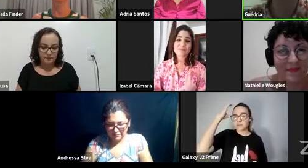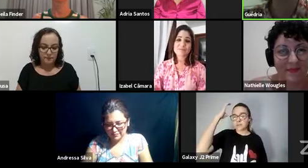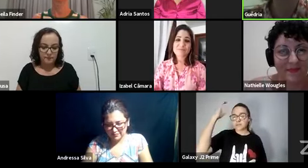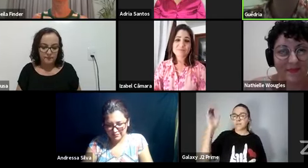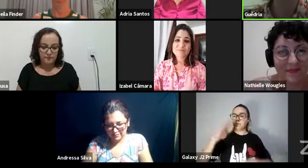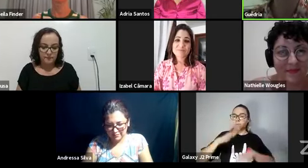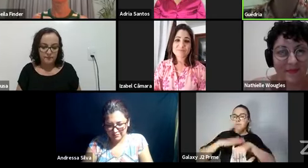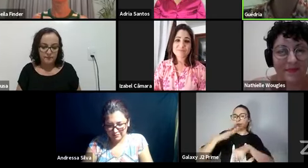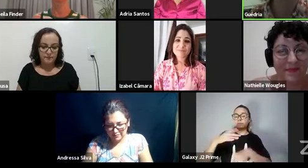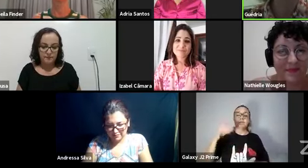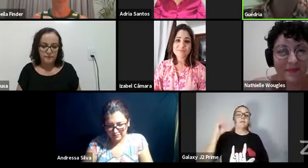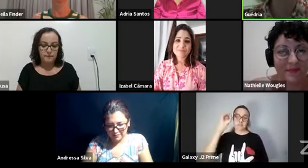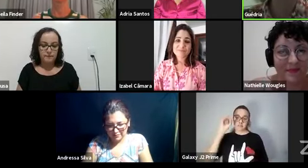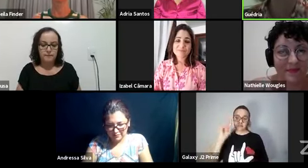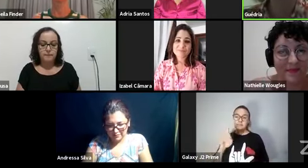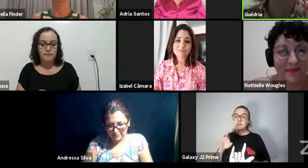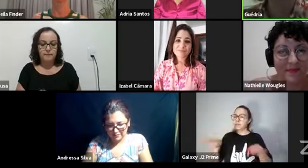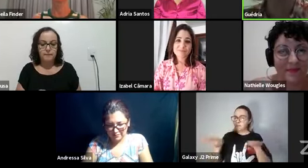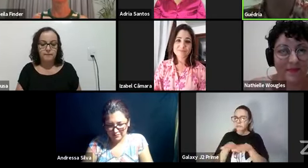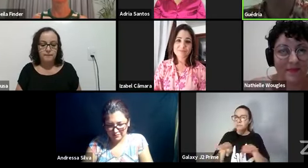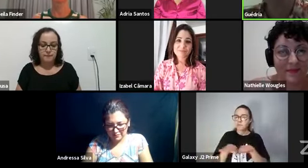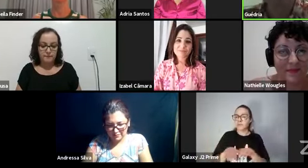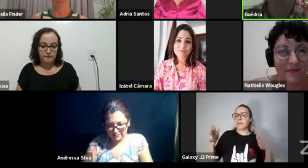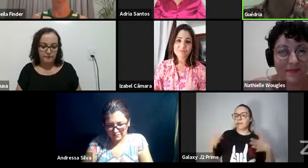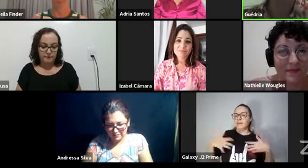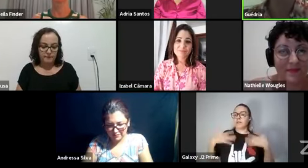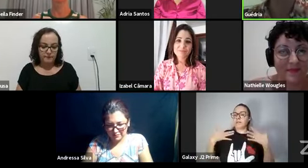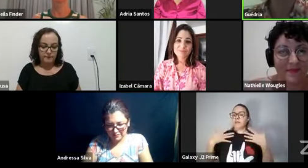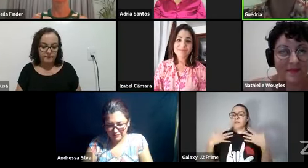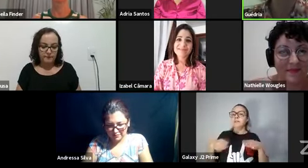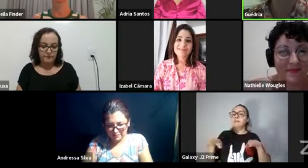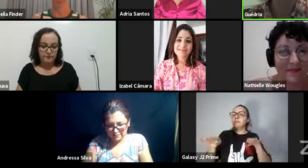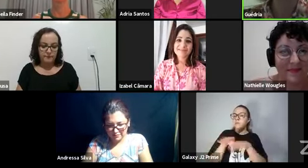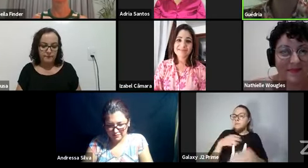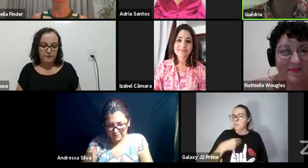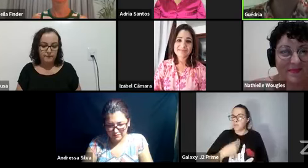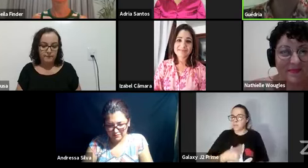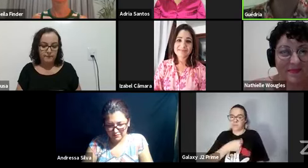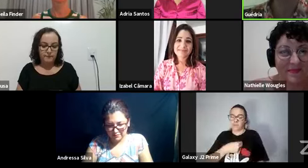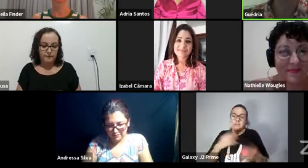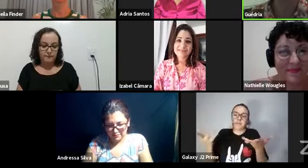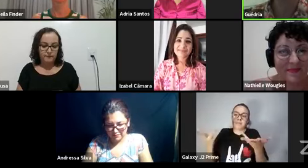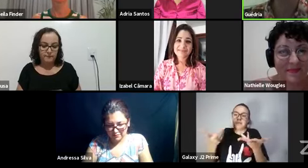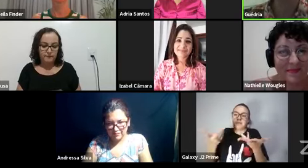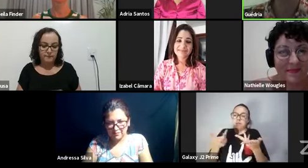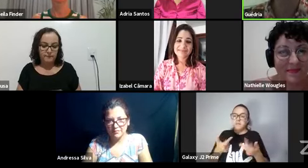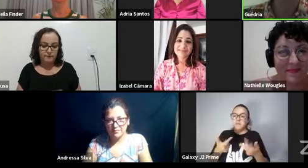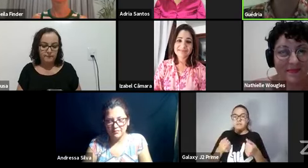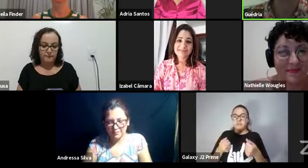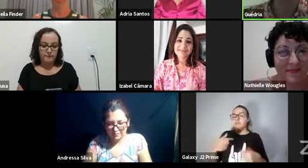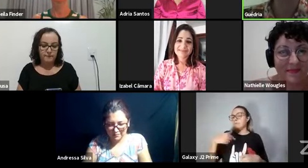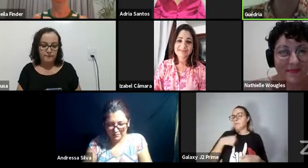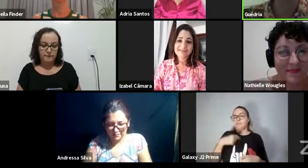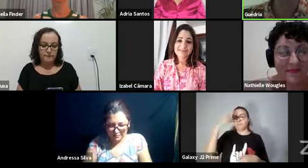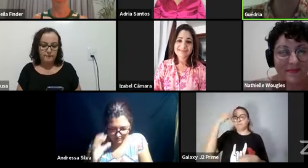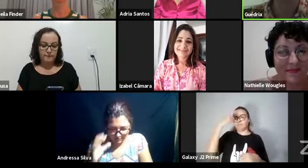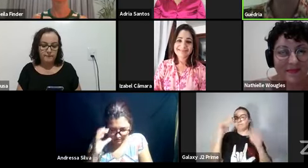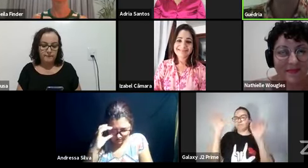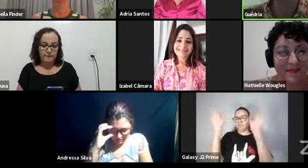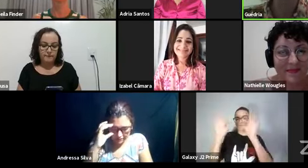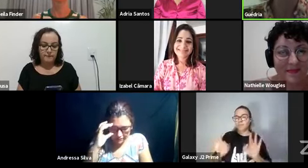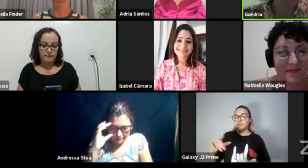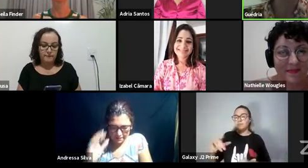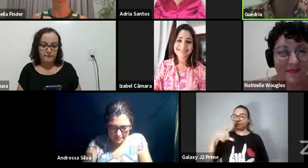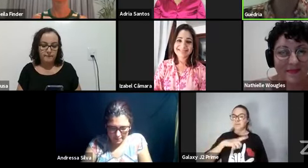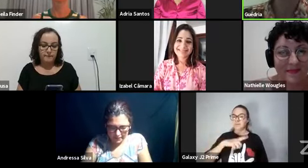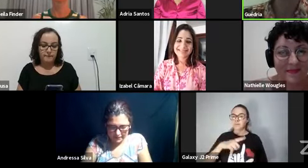né? Deficiência também é uma vida muito maravilhosa. E eu estou muito feliz de ter vocês, de estar com vocês essa